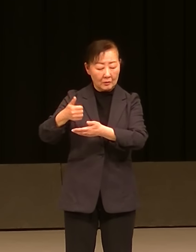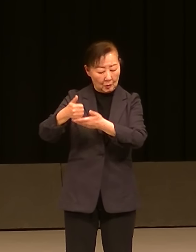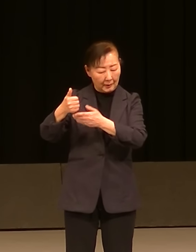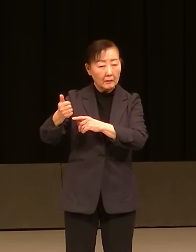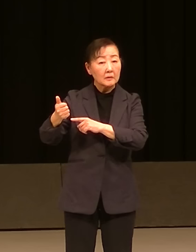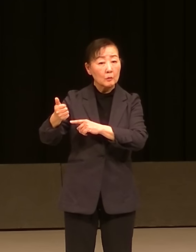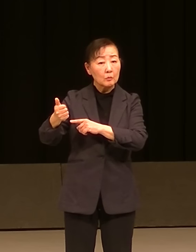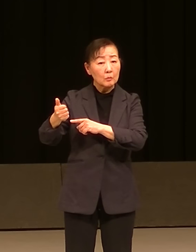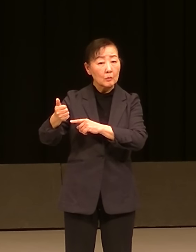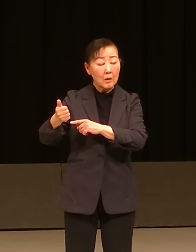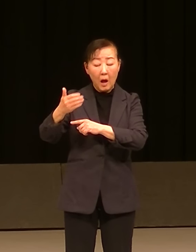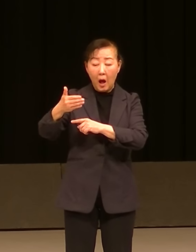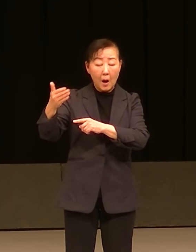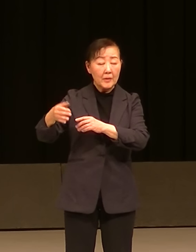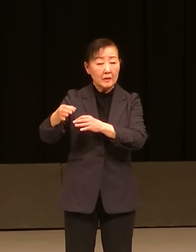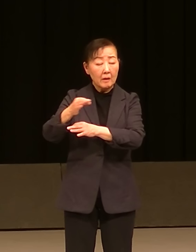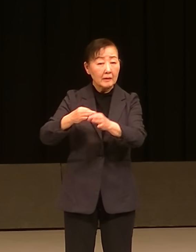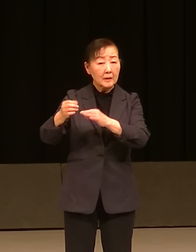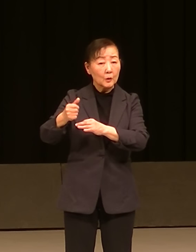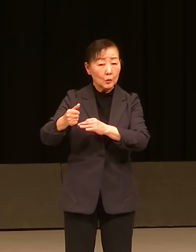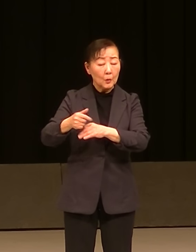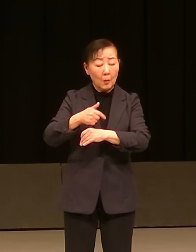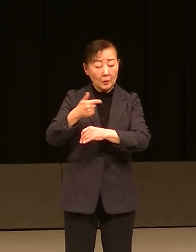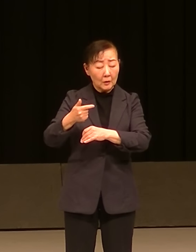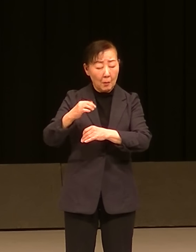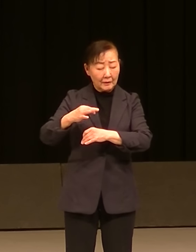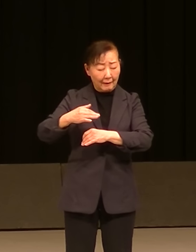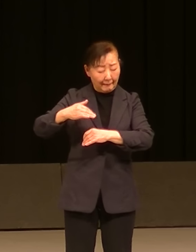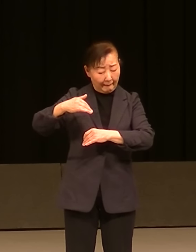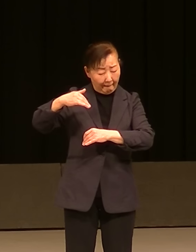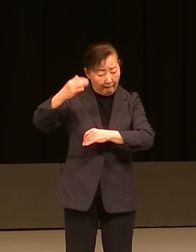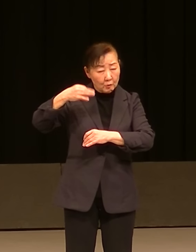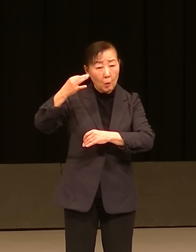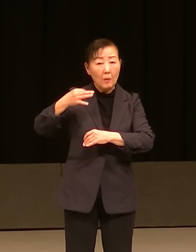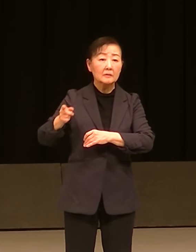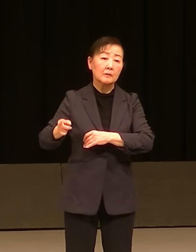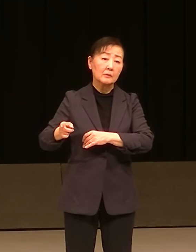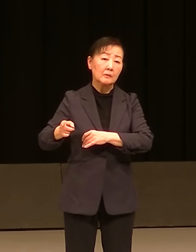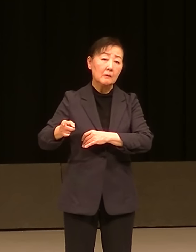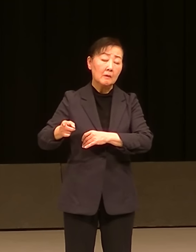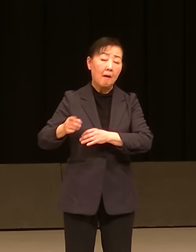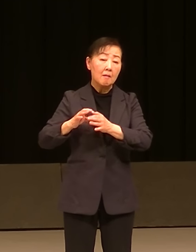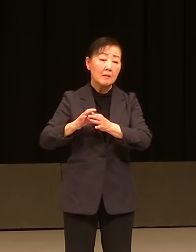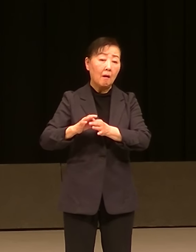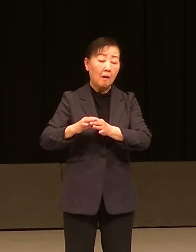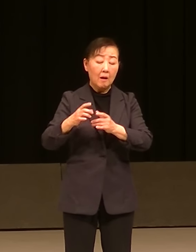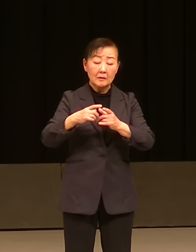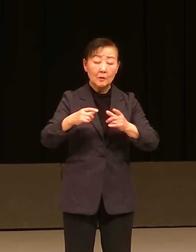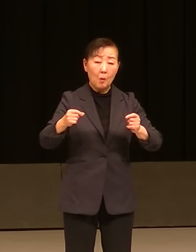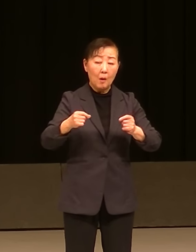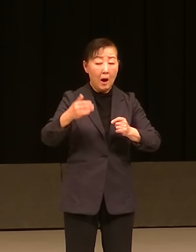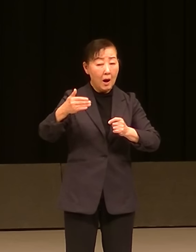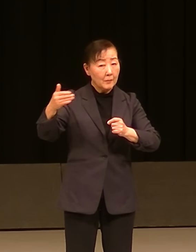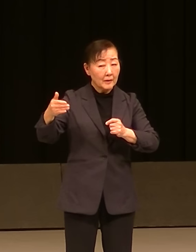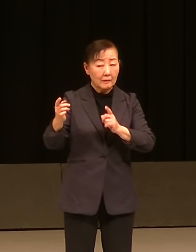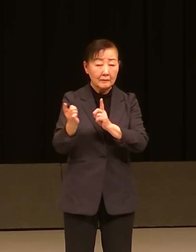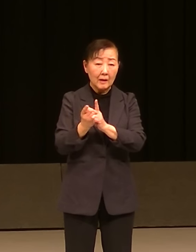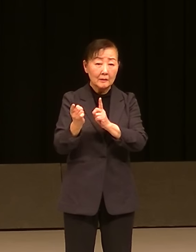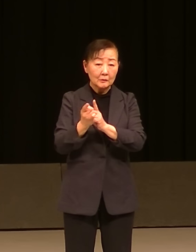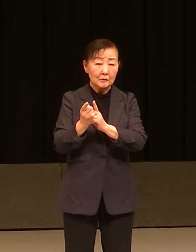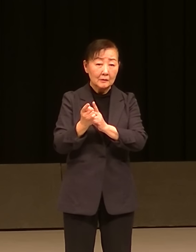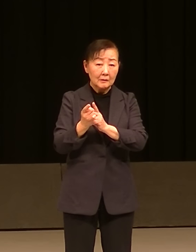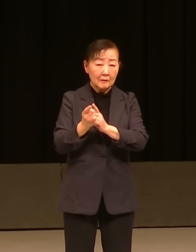していますが、アメリカ経済のこともとても高く評価しています。だから、日本はアメリカに対する